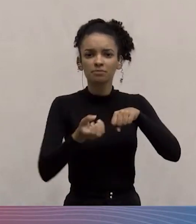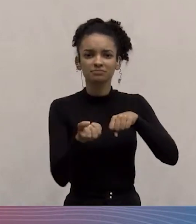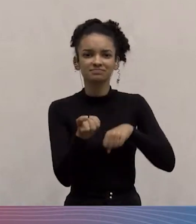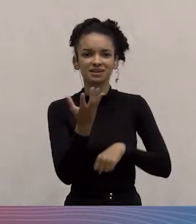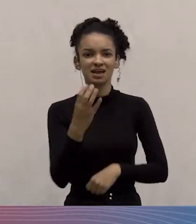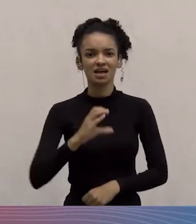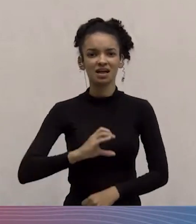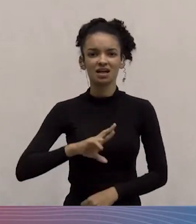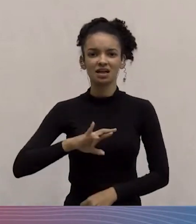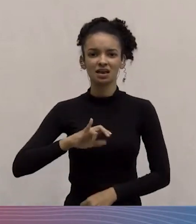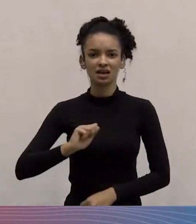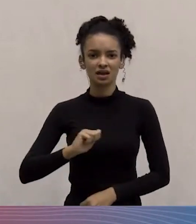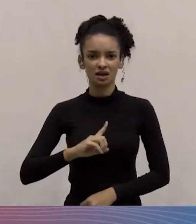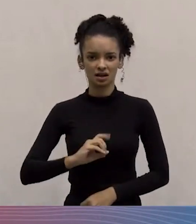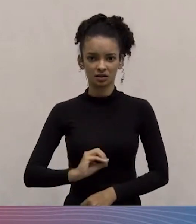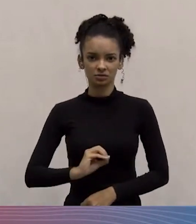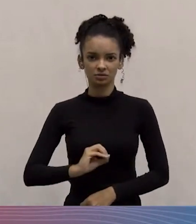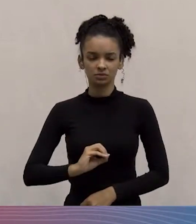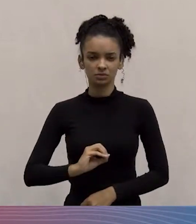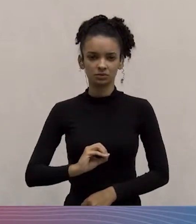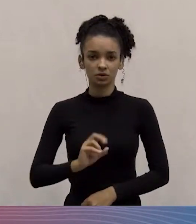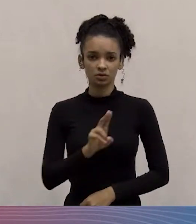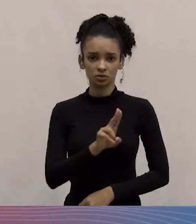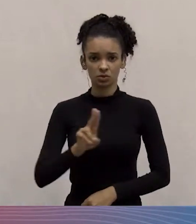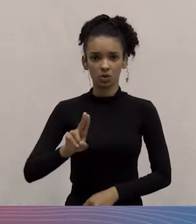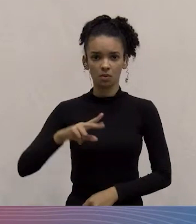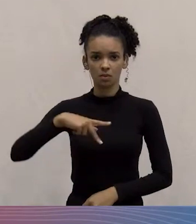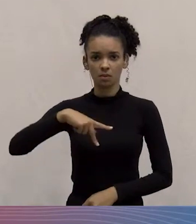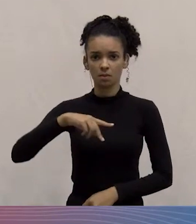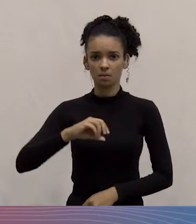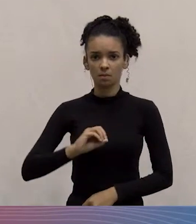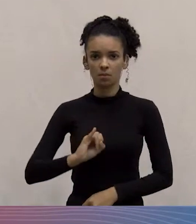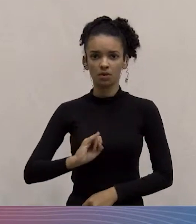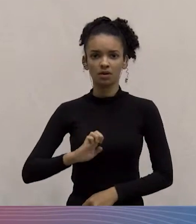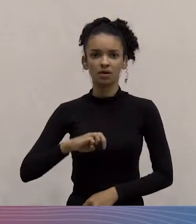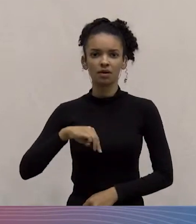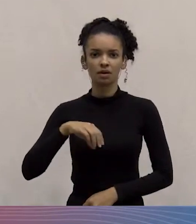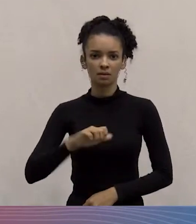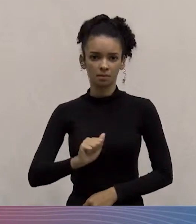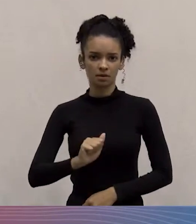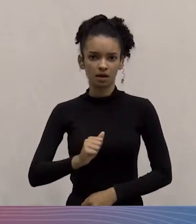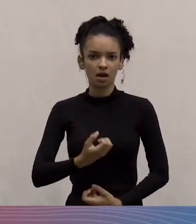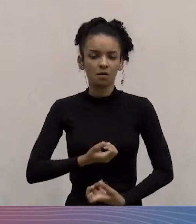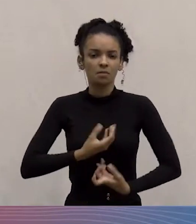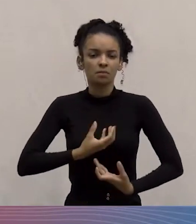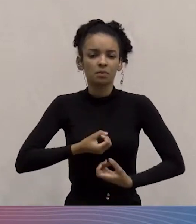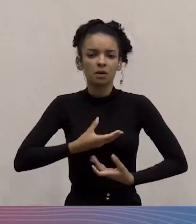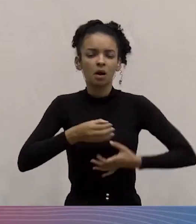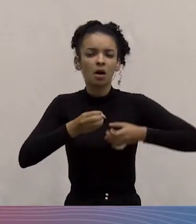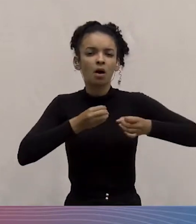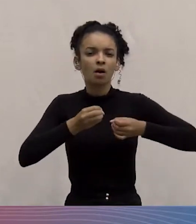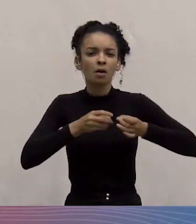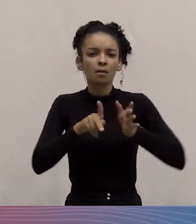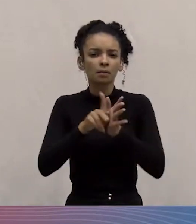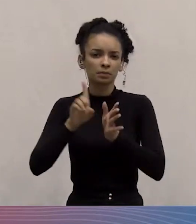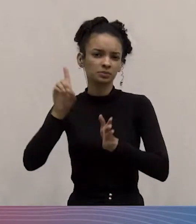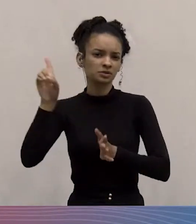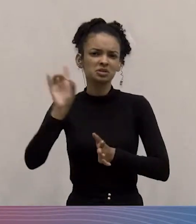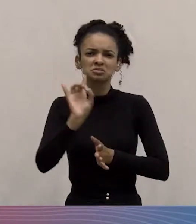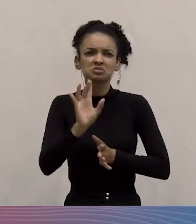Criado do poema, da obra-prima. Não é meramente